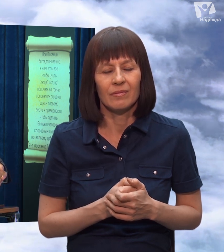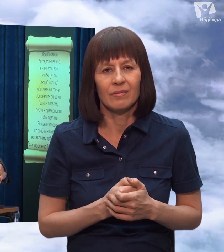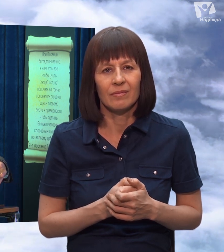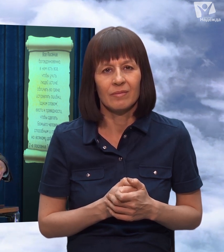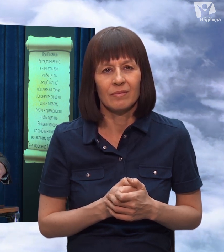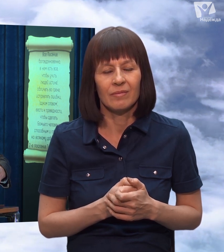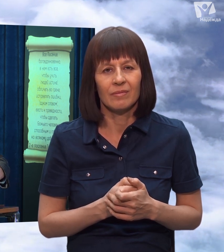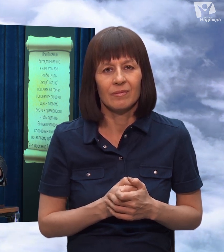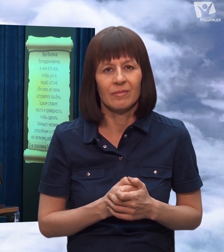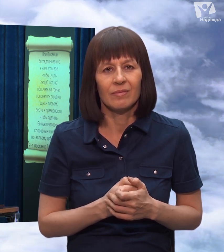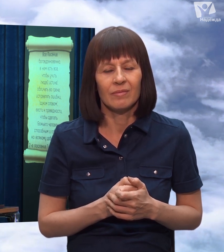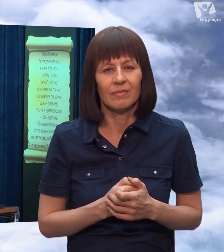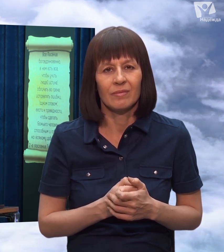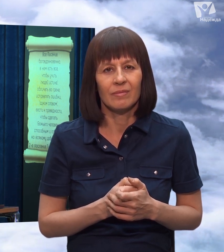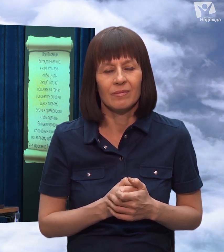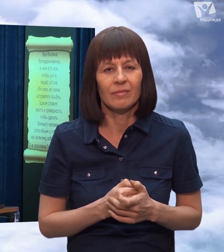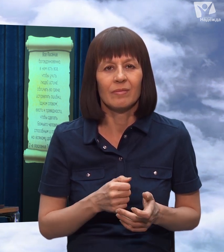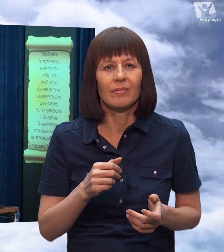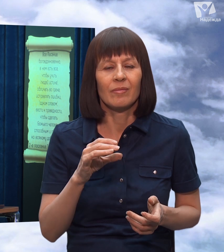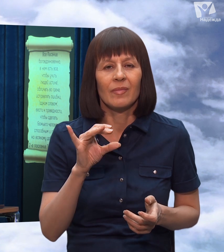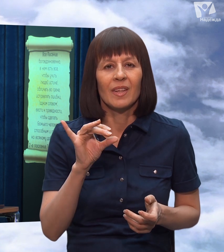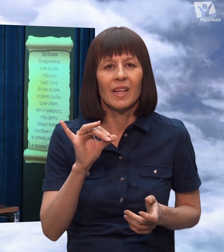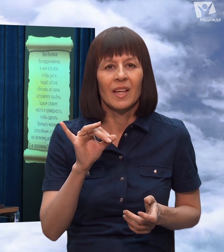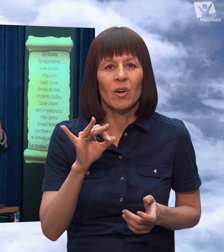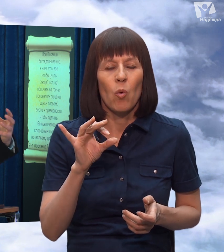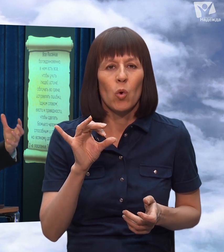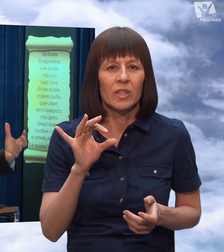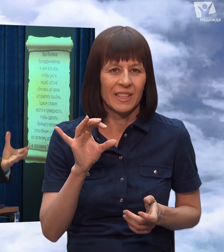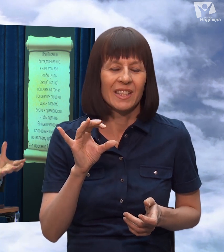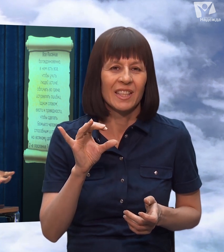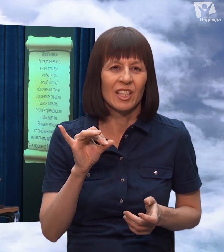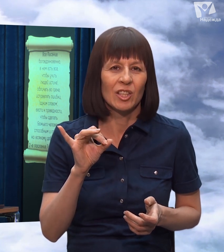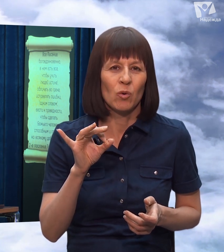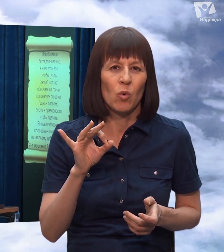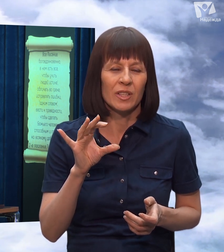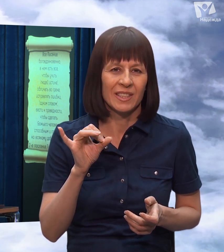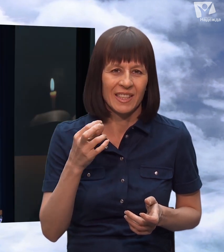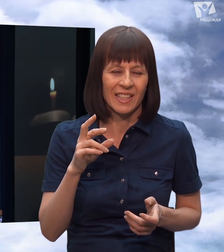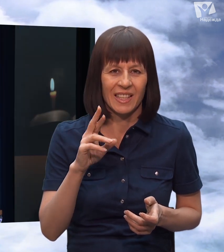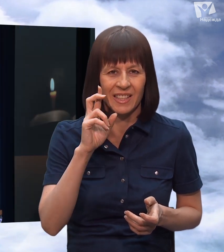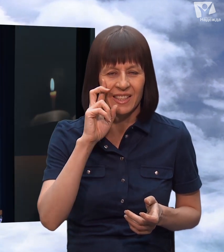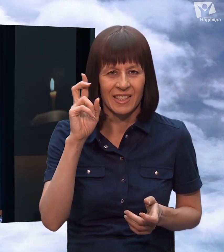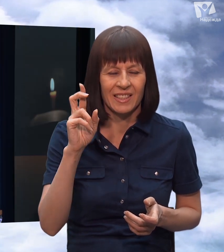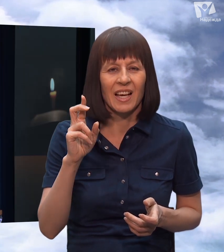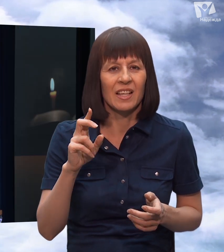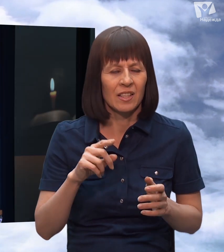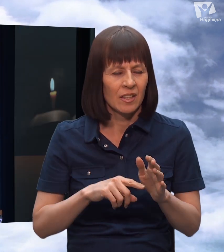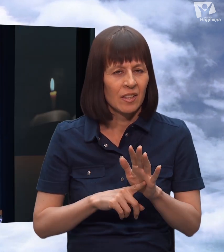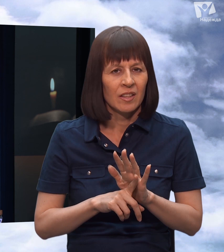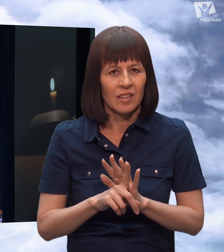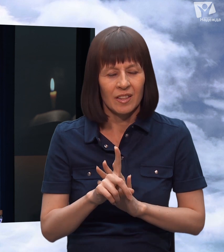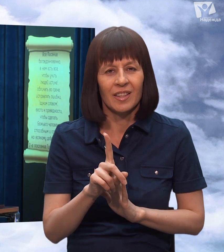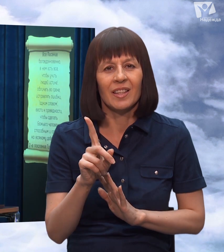бы ну и оси разворошил это всё я разворошил хорошо чтобы дать